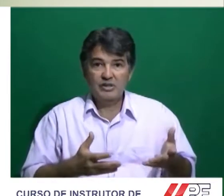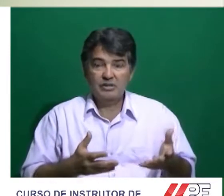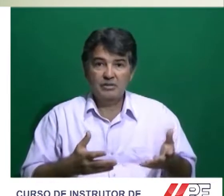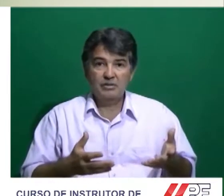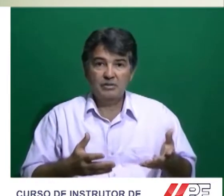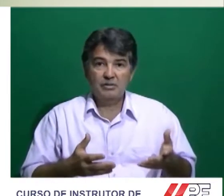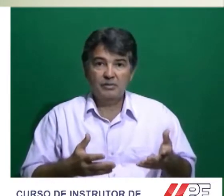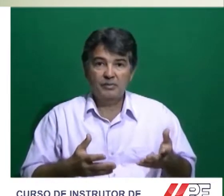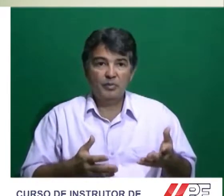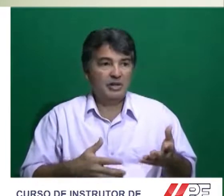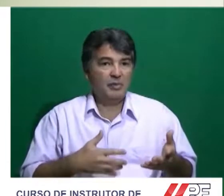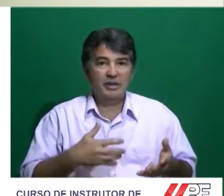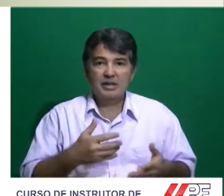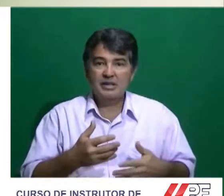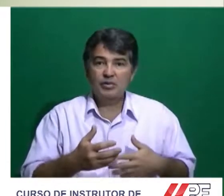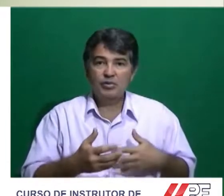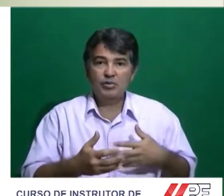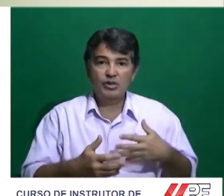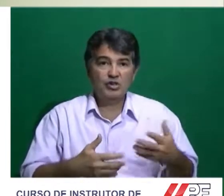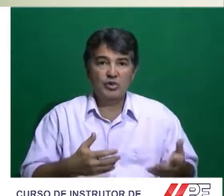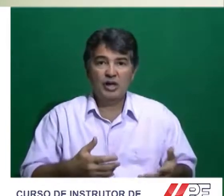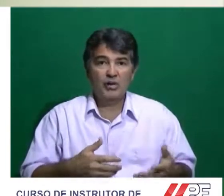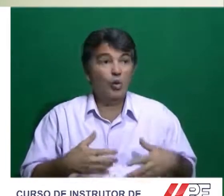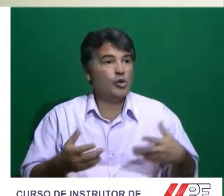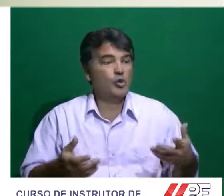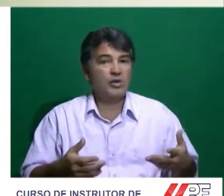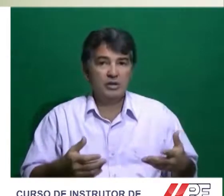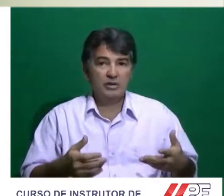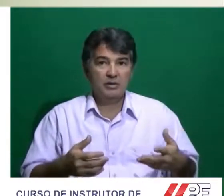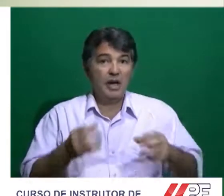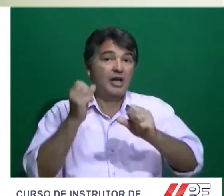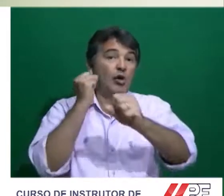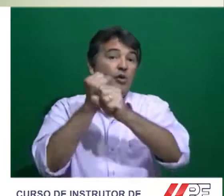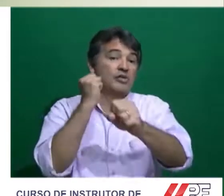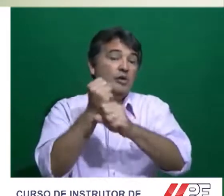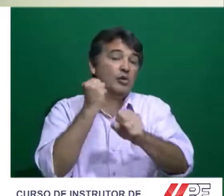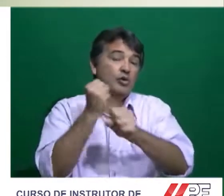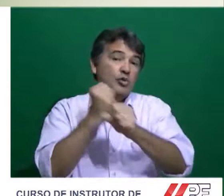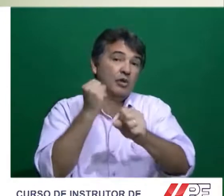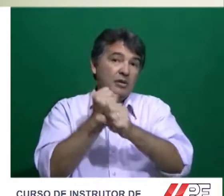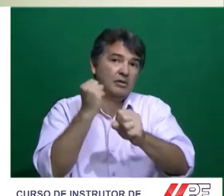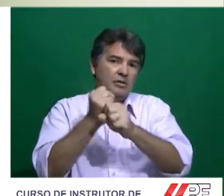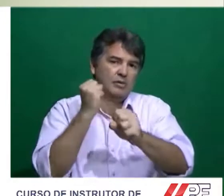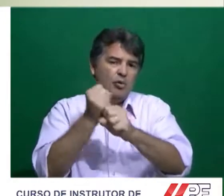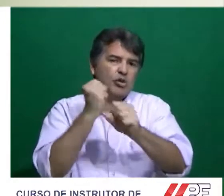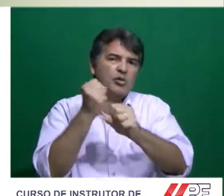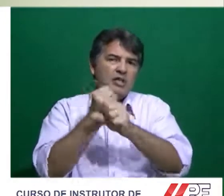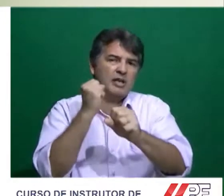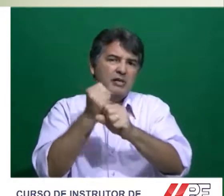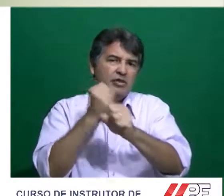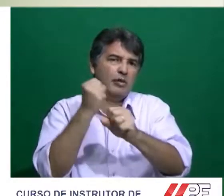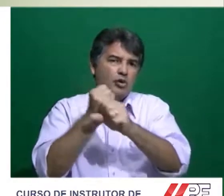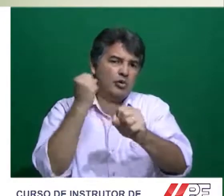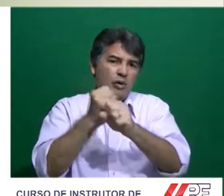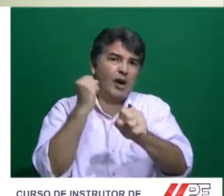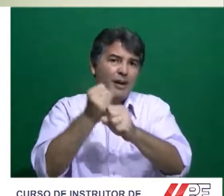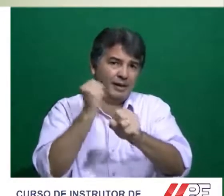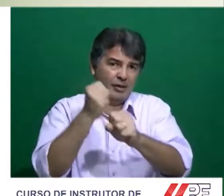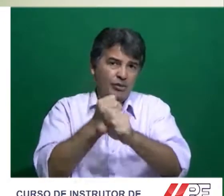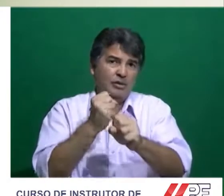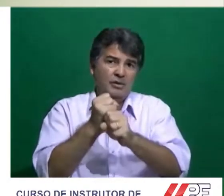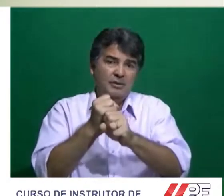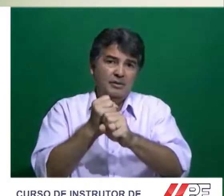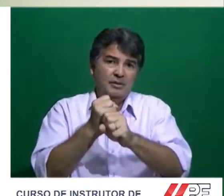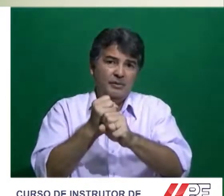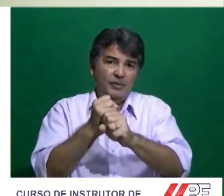Muitas vezes. Uma interpretação. Ou num dicionário. Construir. Aí coloca o sinal de construir. Construir isso aqui. Você vai construir um carro